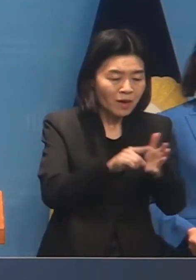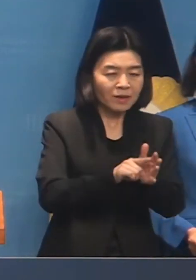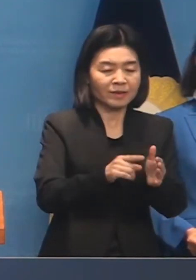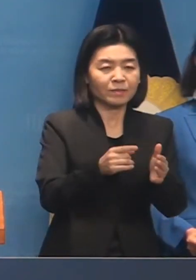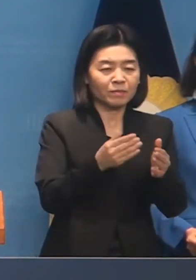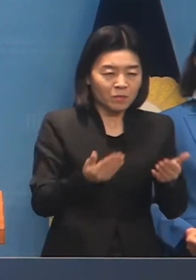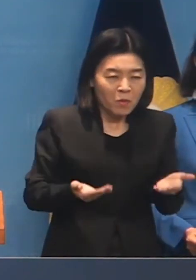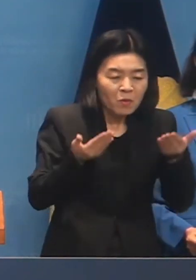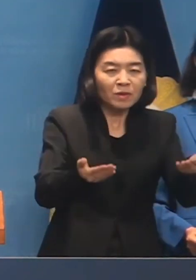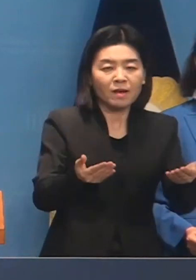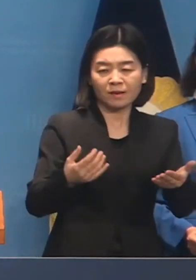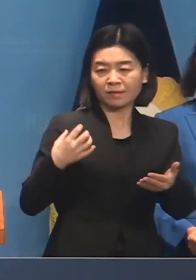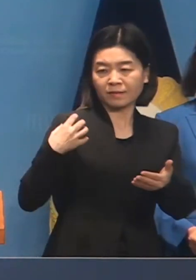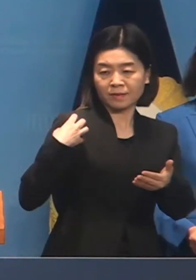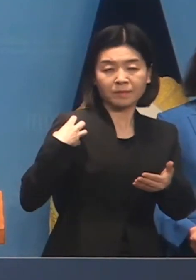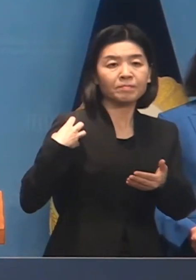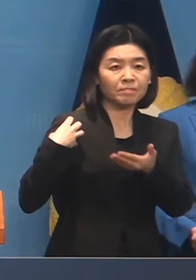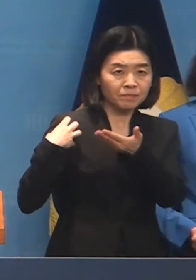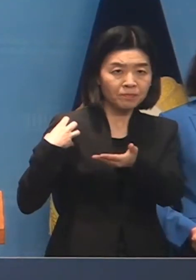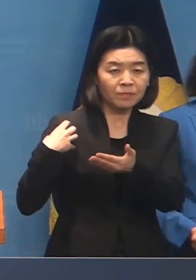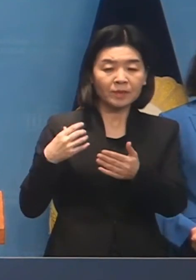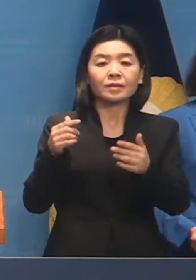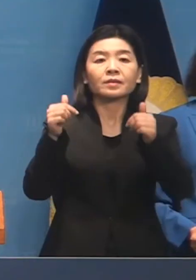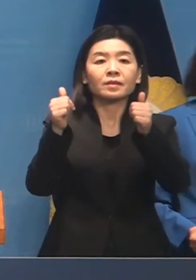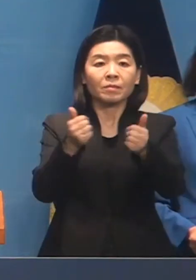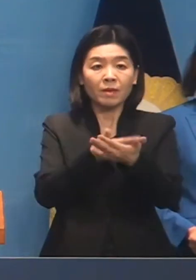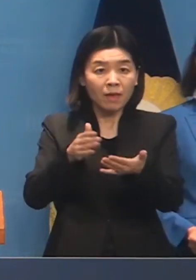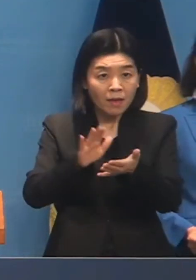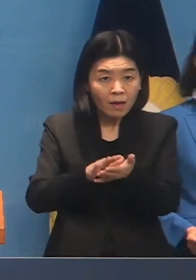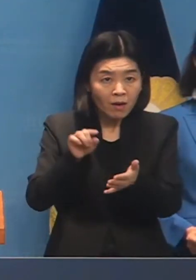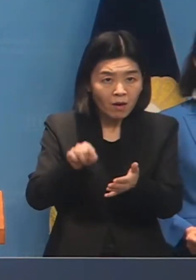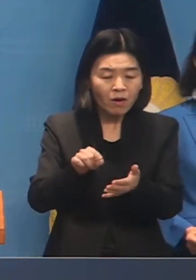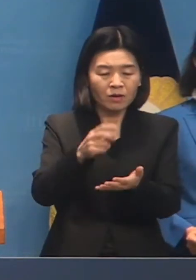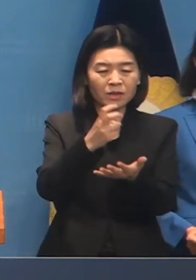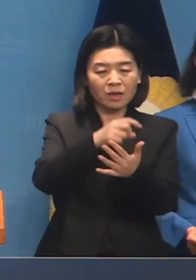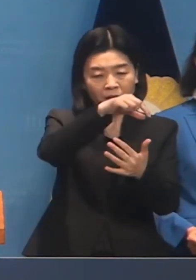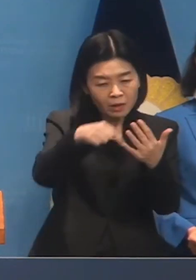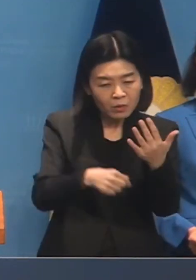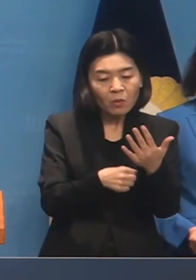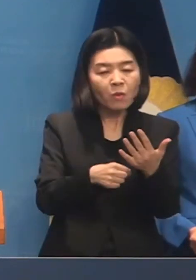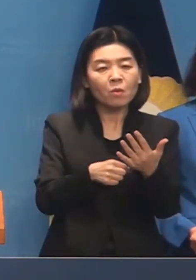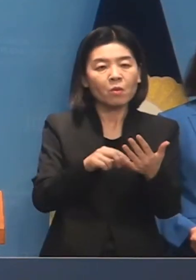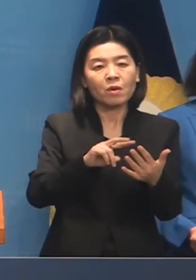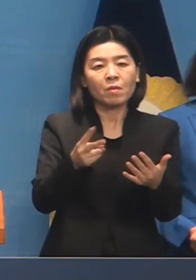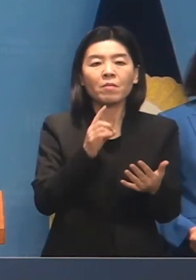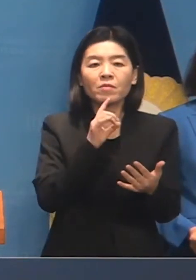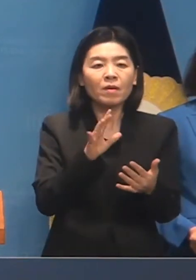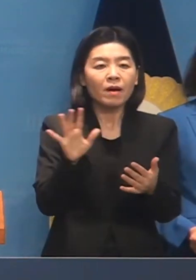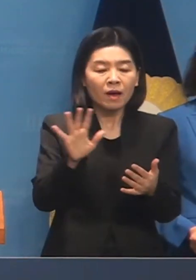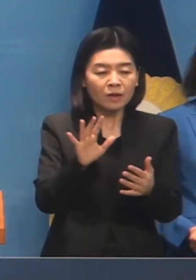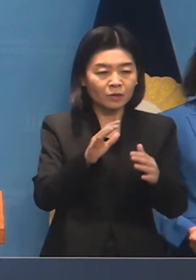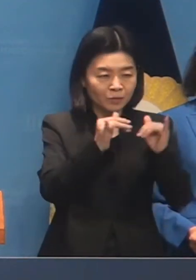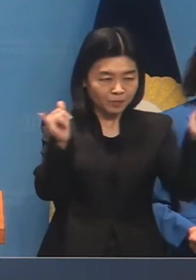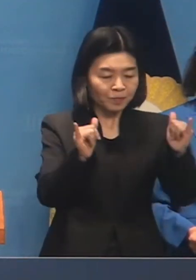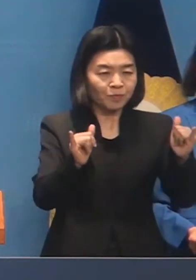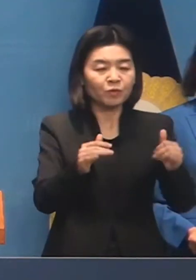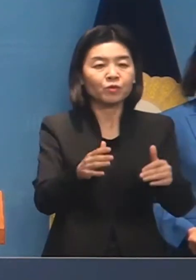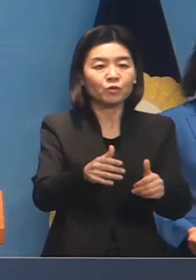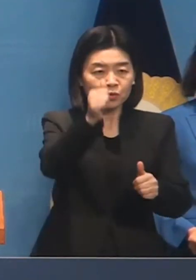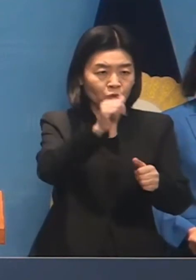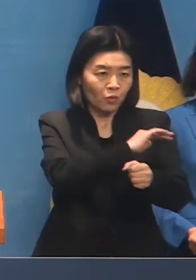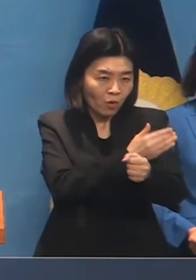봉사입니다. 사법개혁은 단순한 제도 개편이 아니라 국민 주권 실현을 위한